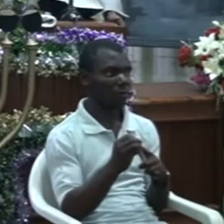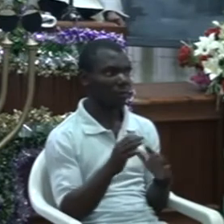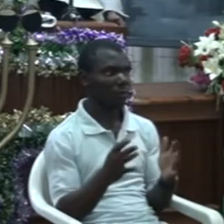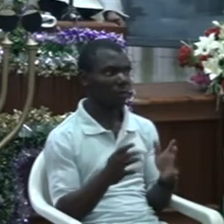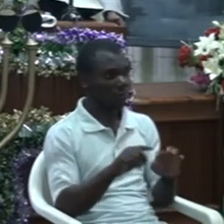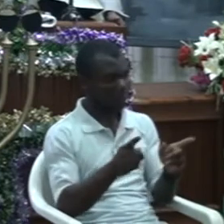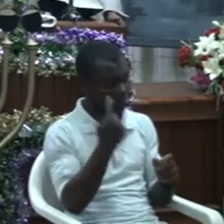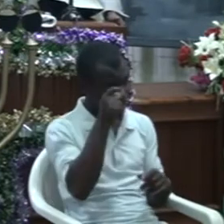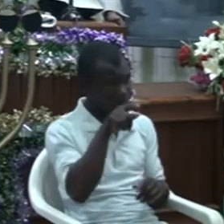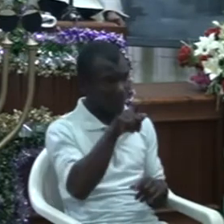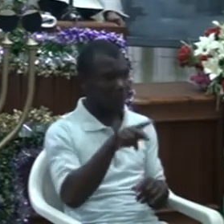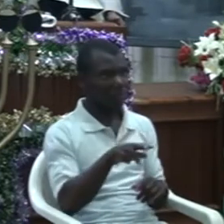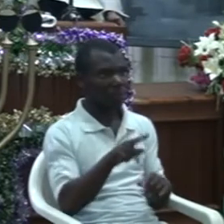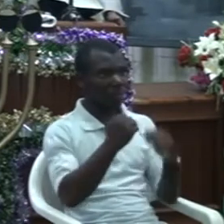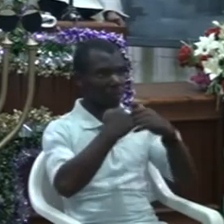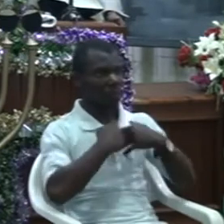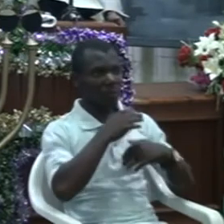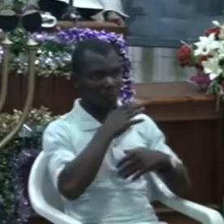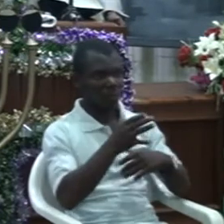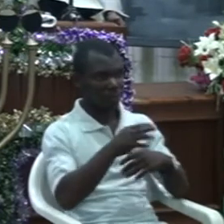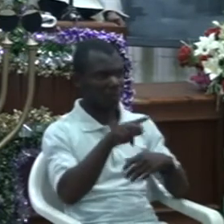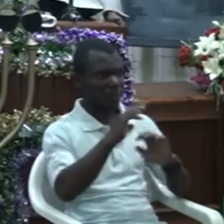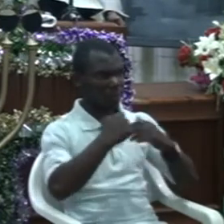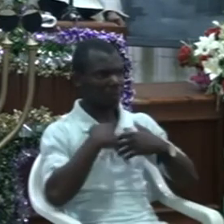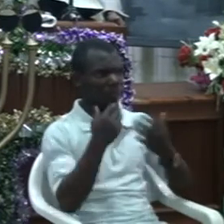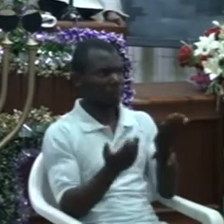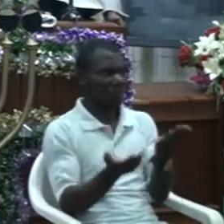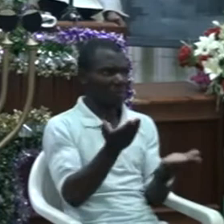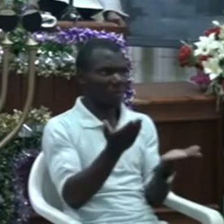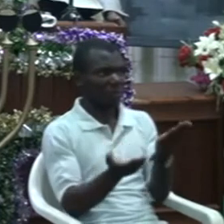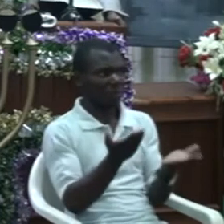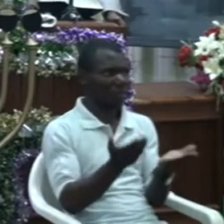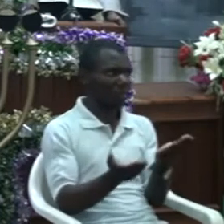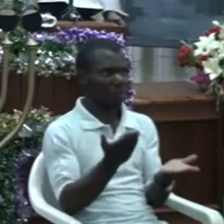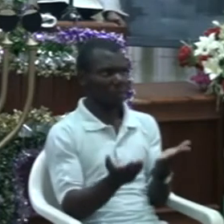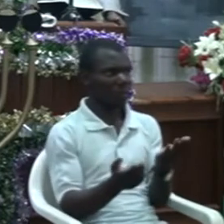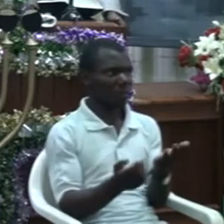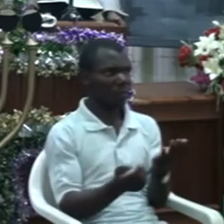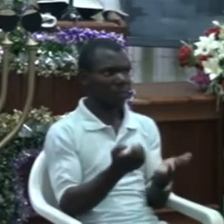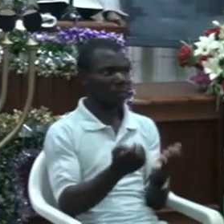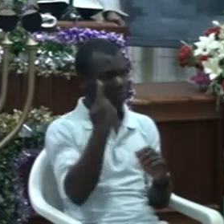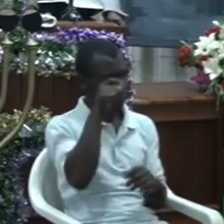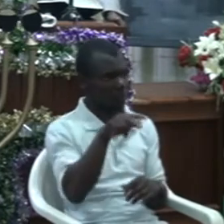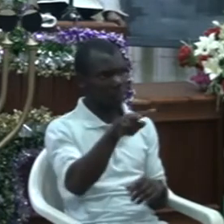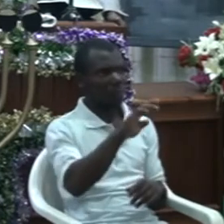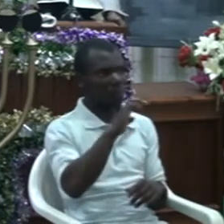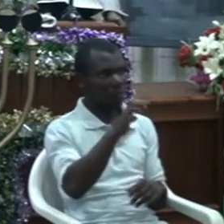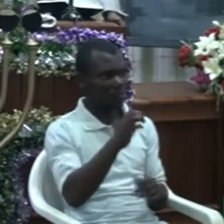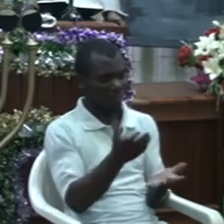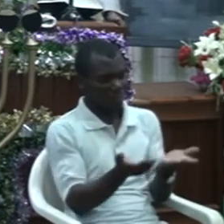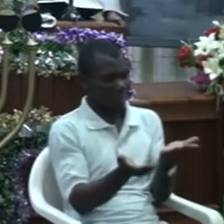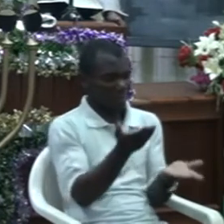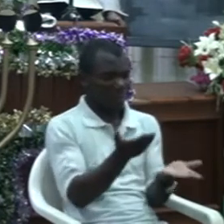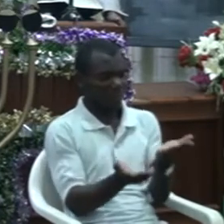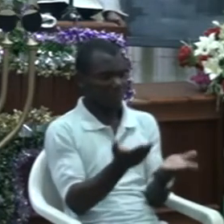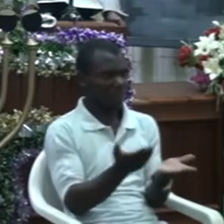una uvuguvugu, na wewe si baridi wala moto. Kwa sababu una uvuguvugu. Et parce que tu es tiède. Waamini